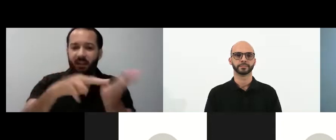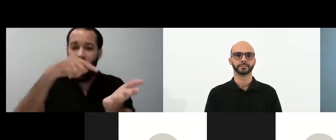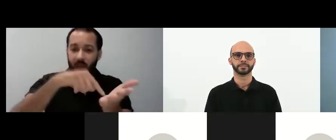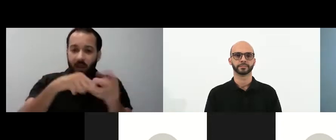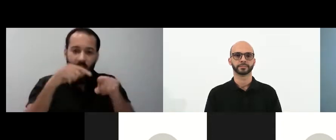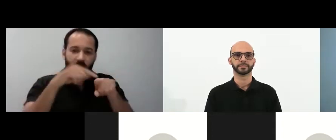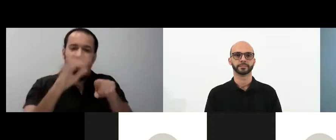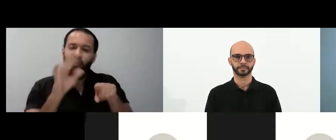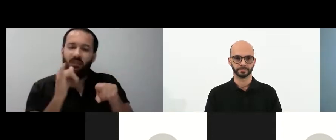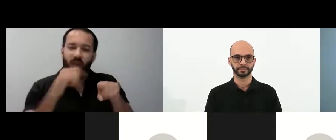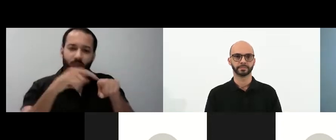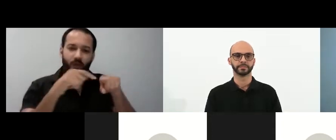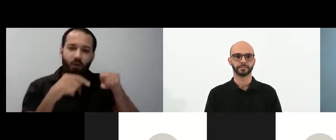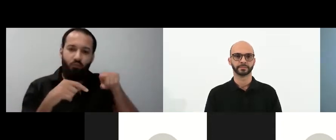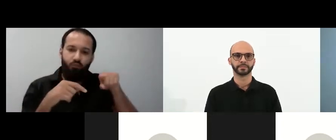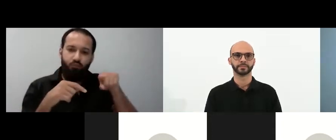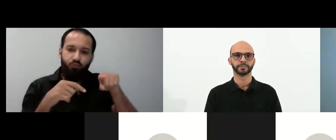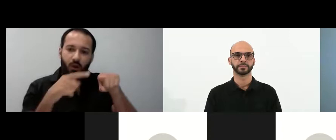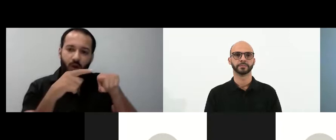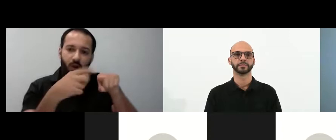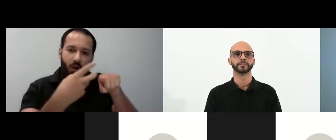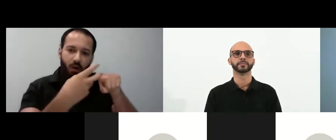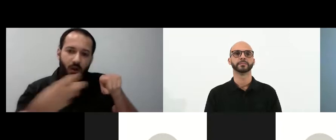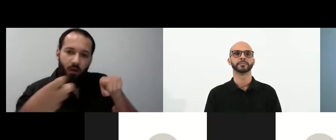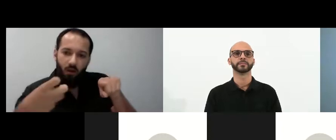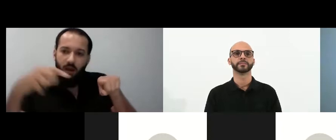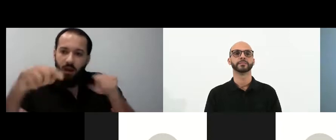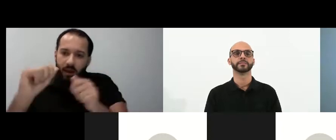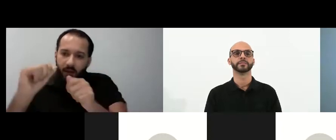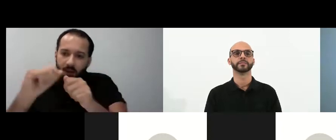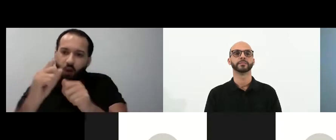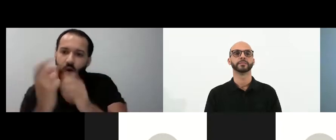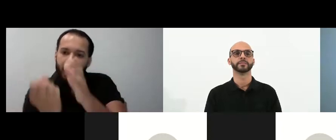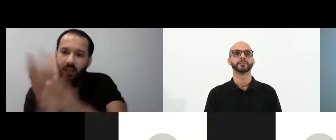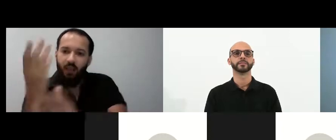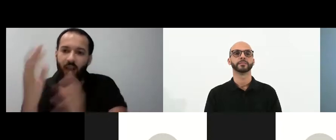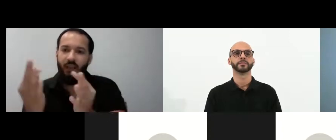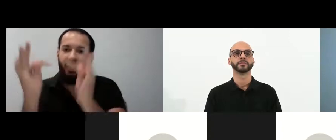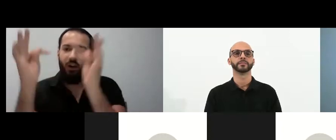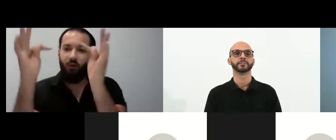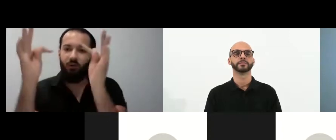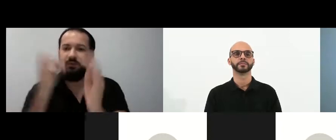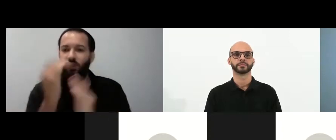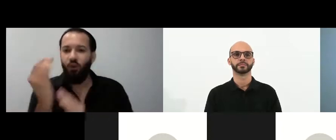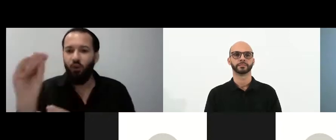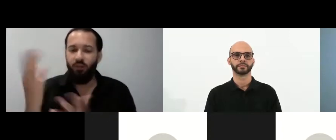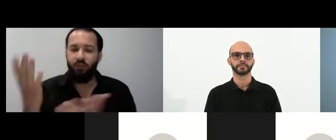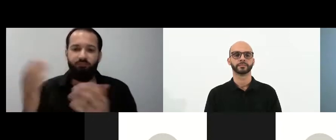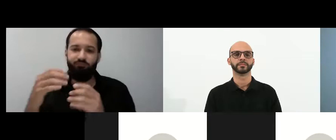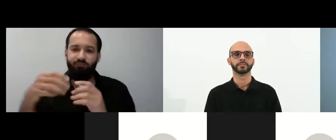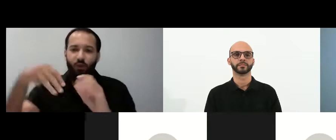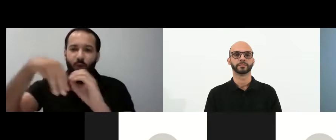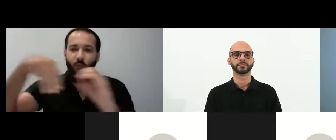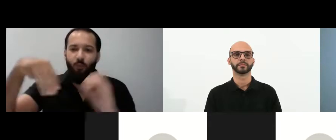O ensino à distância, como que isso ocorreu. como que as pessoas fazem, como que se